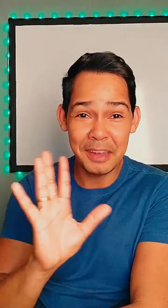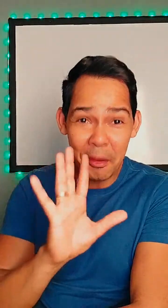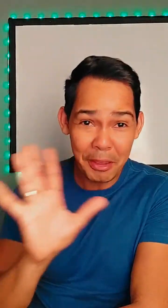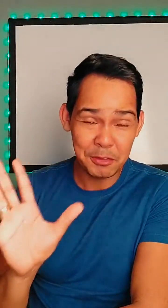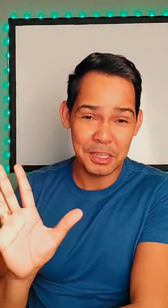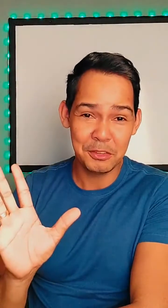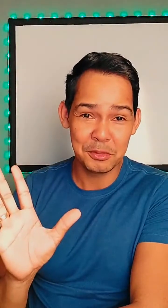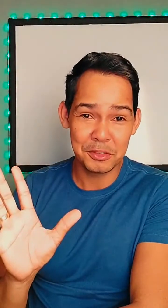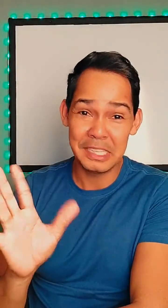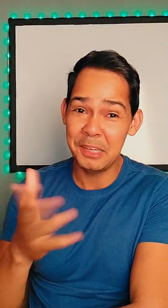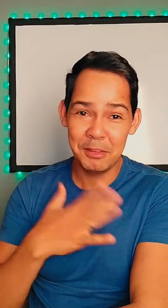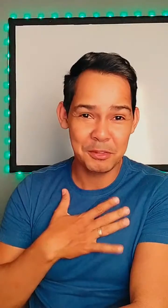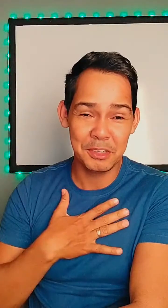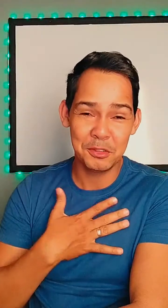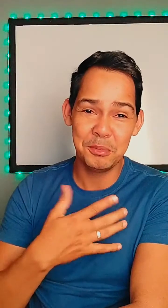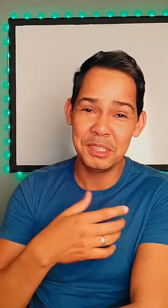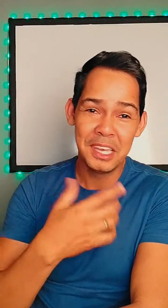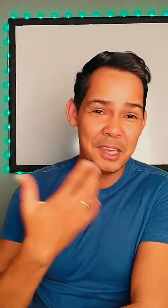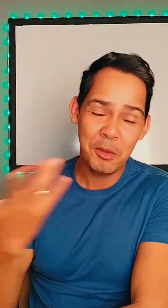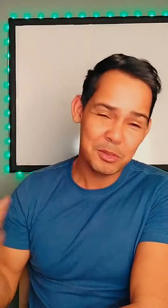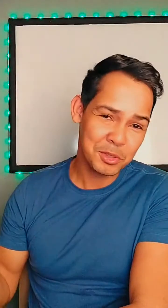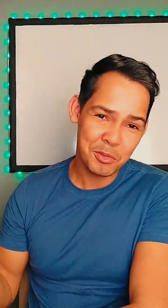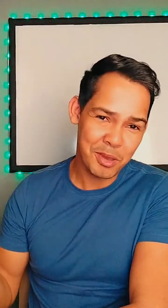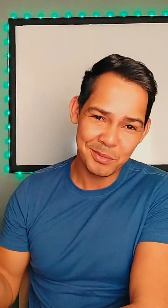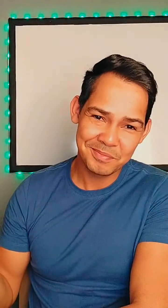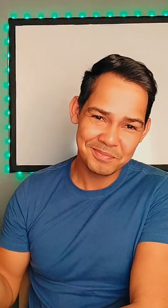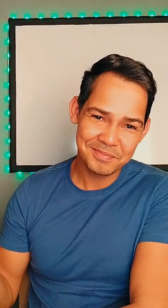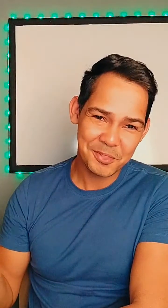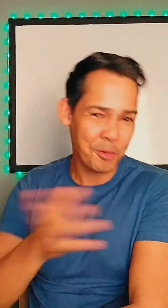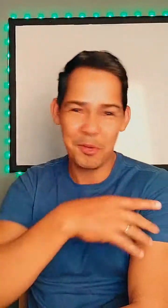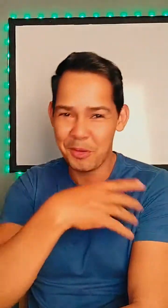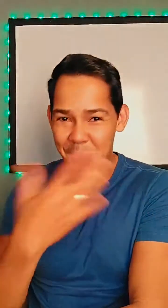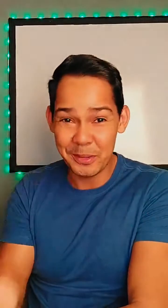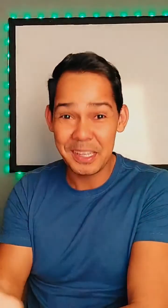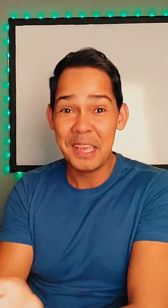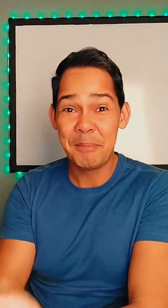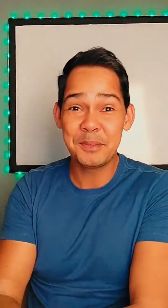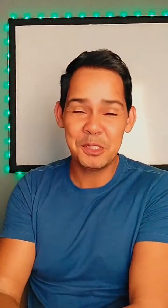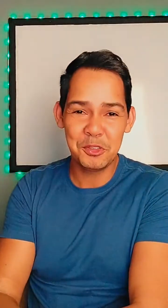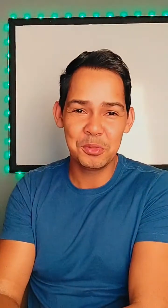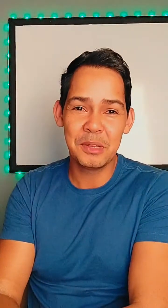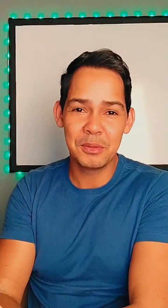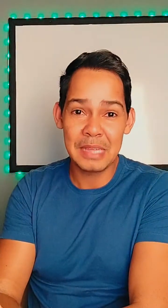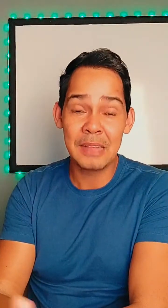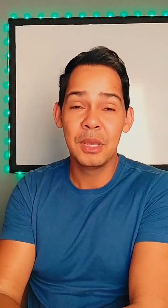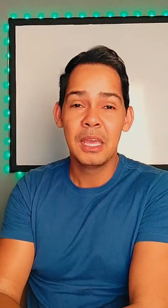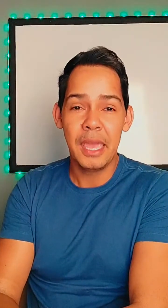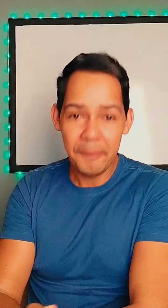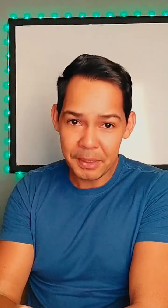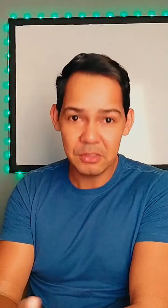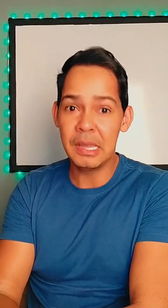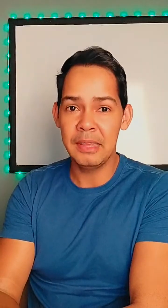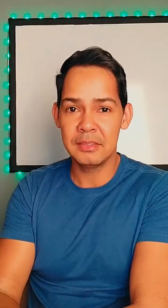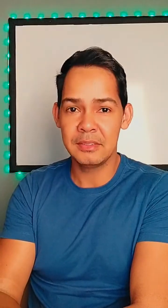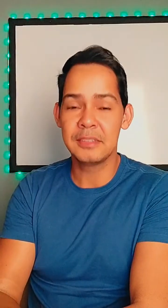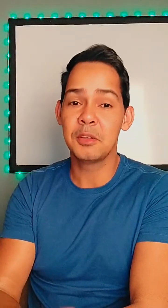é diferente de você, não é diferente de mim. É uma pessoa normal, como qualquer outra. Mas quando a gente não tem contato, realmente dá essa sensação mesmo